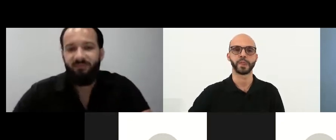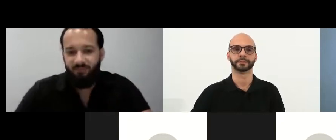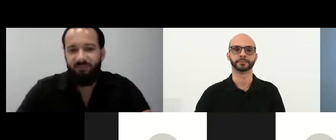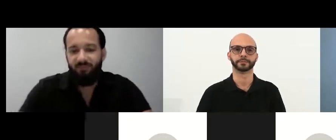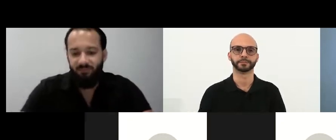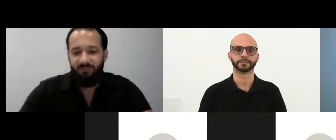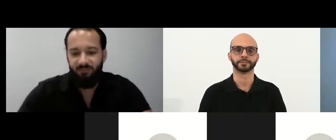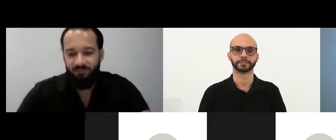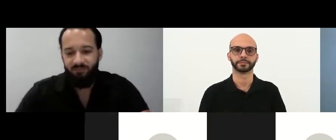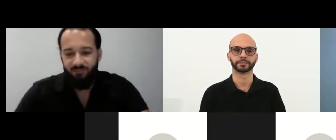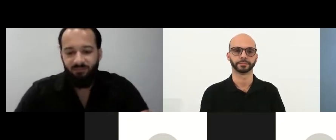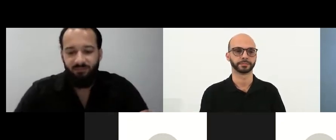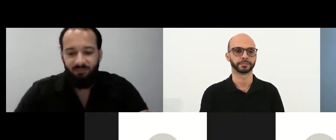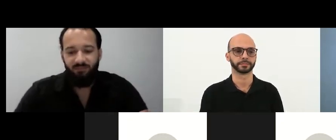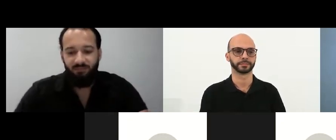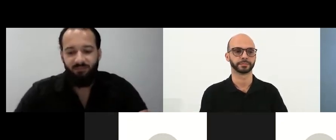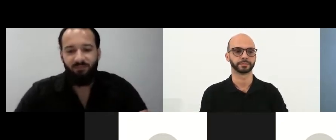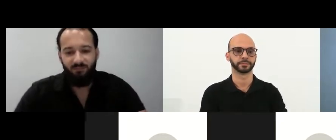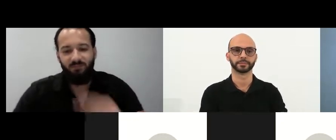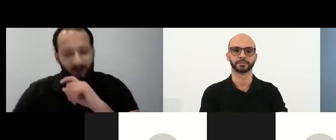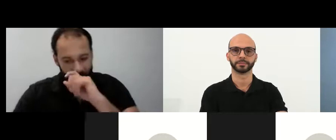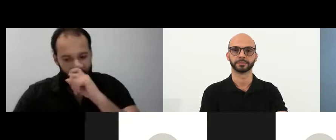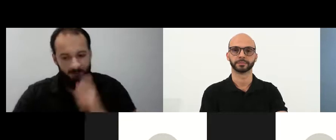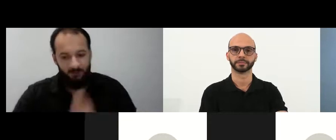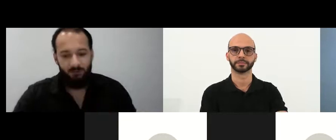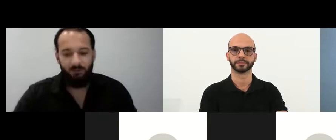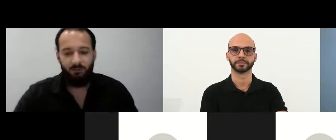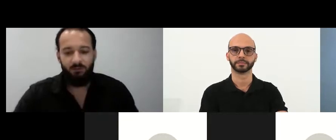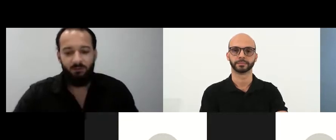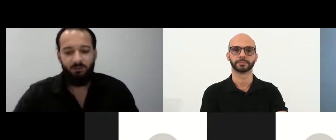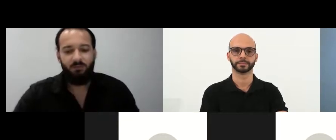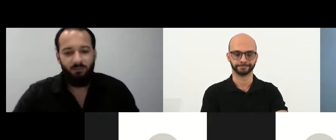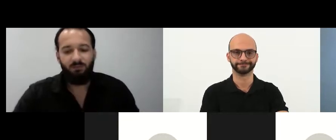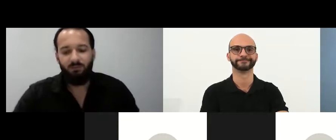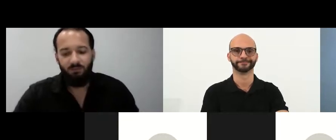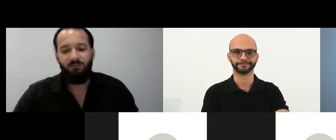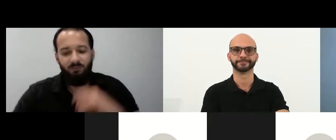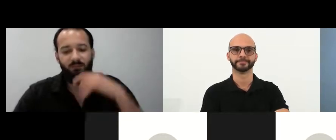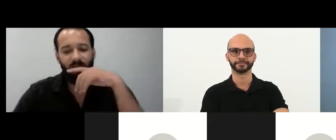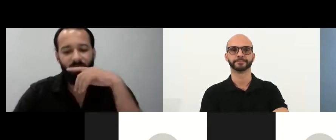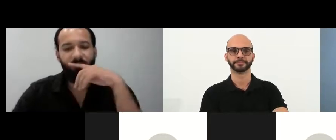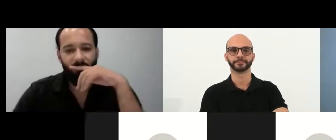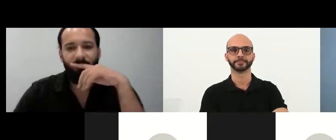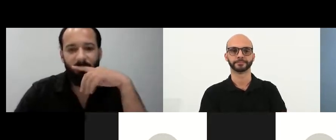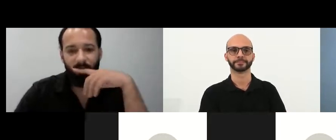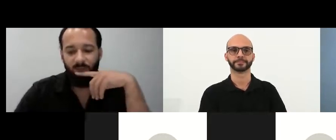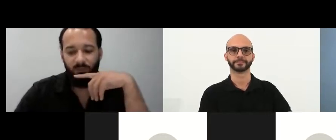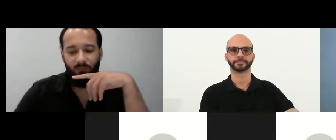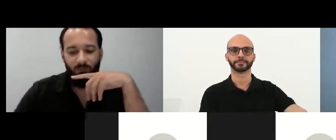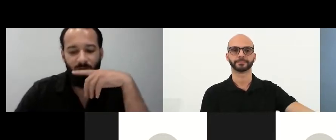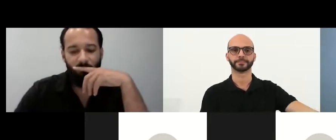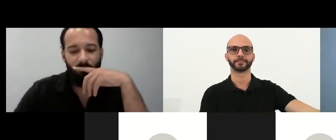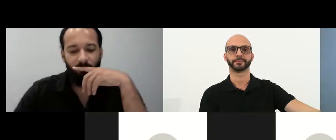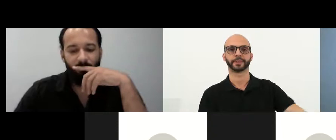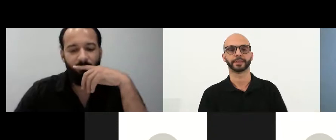E isso ajuda bastante. Então, facilita mais para as leituras. Então, antes tinha muito essa dificuldade. Então, nós